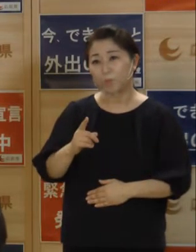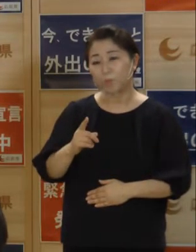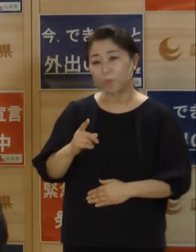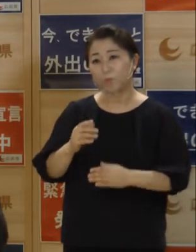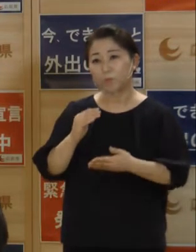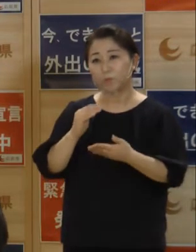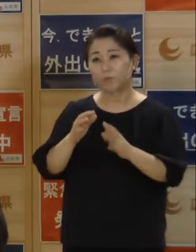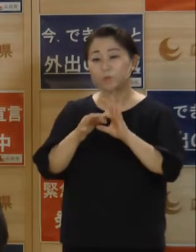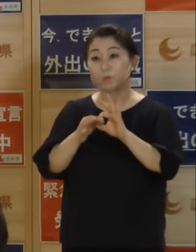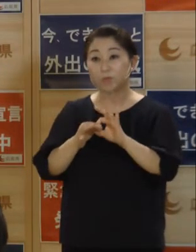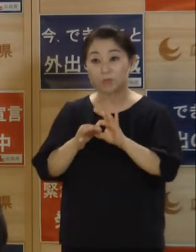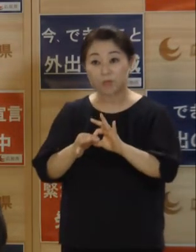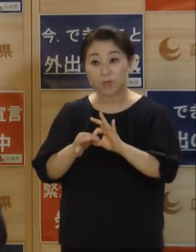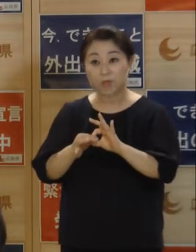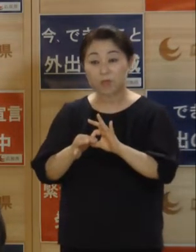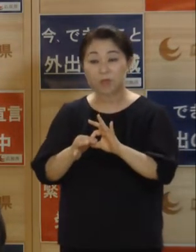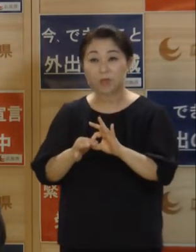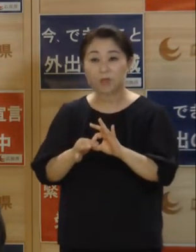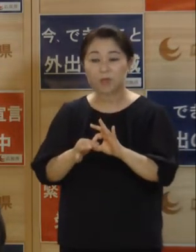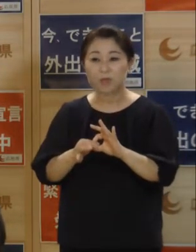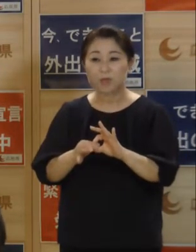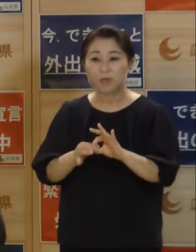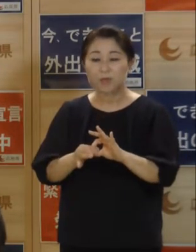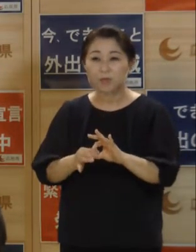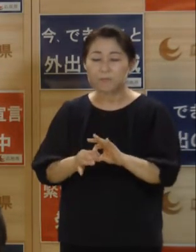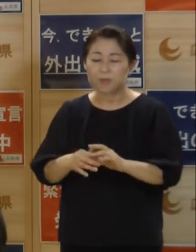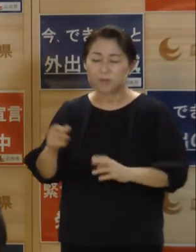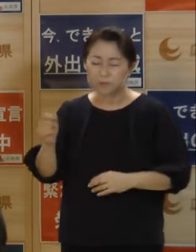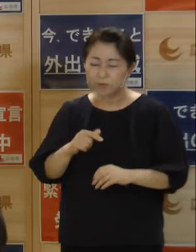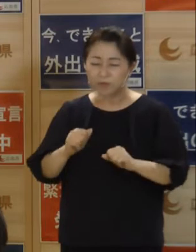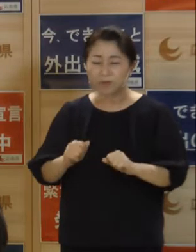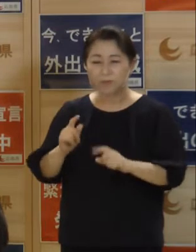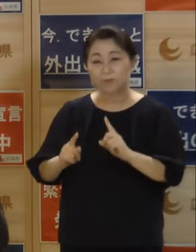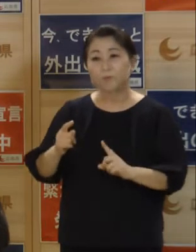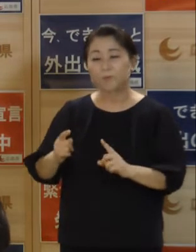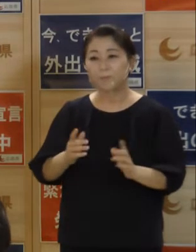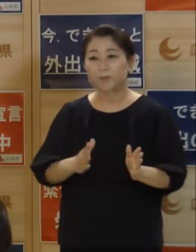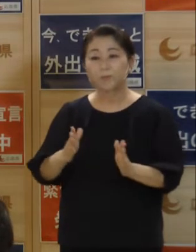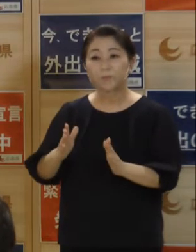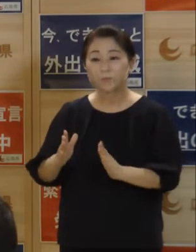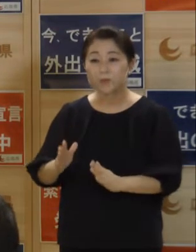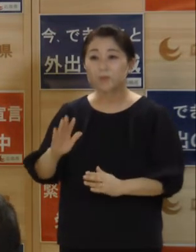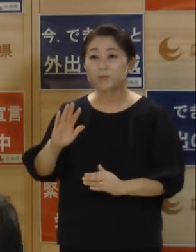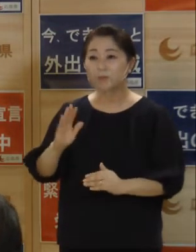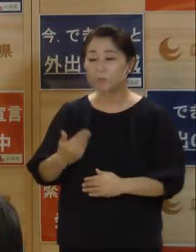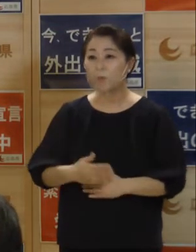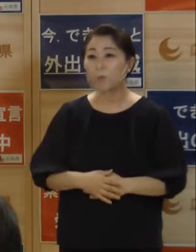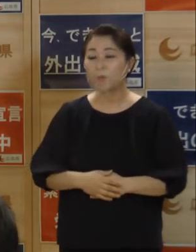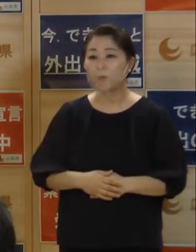について、拙速に行うことがいいかどうかとしてですね、